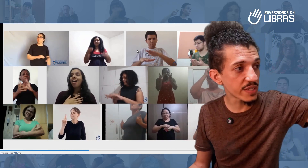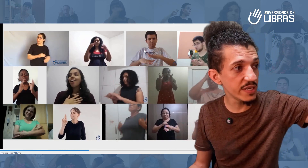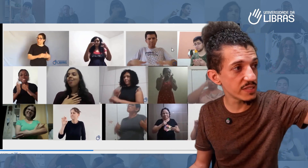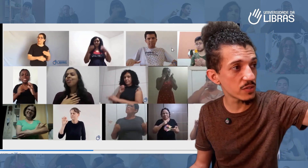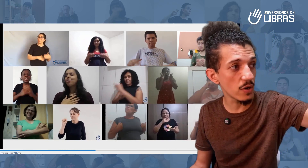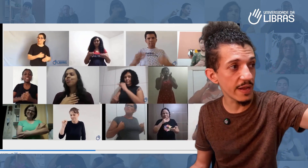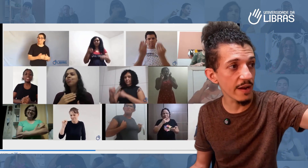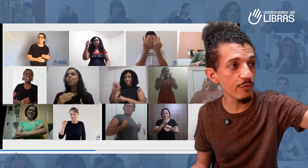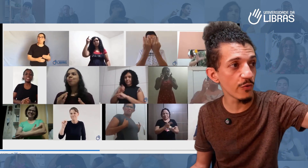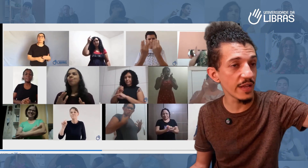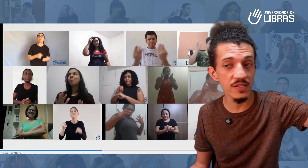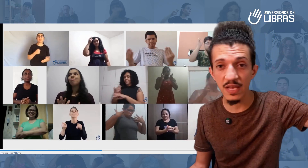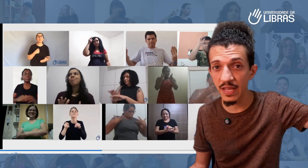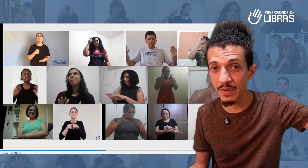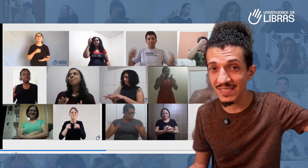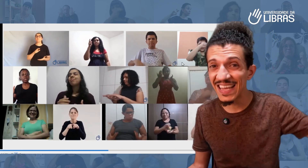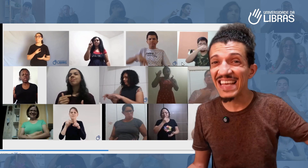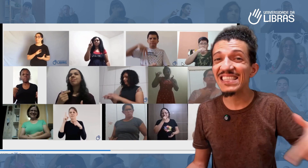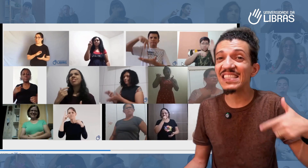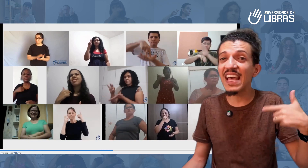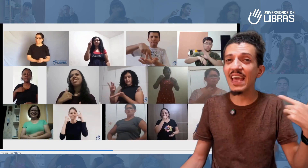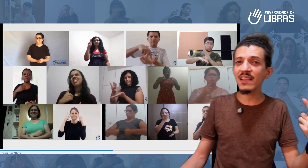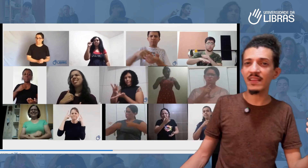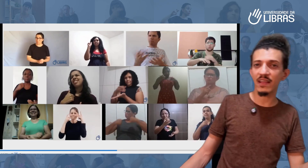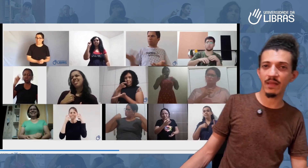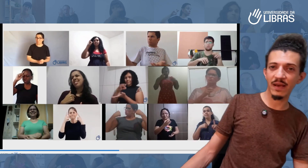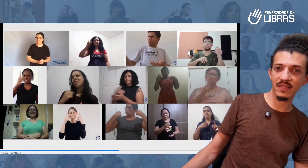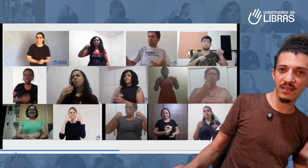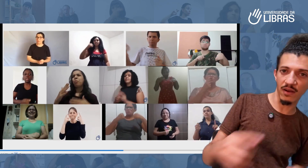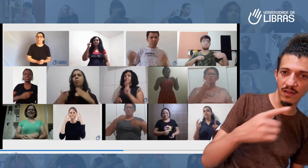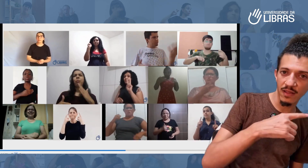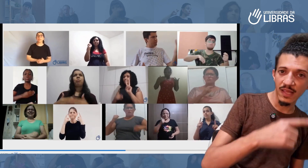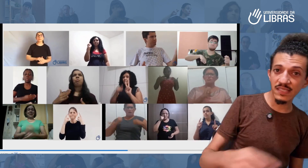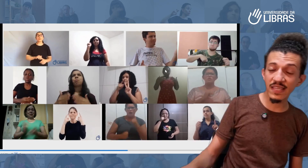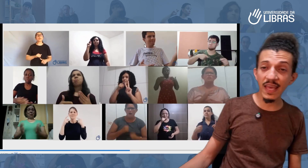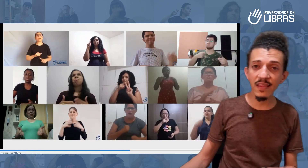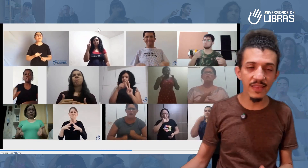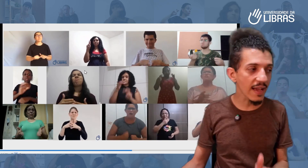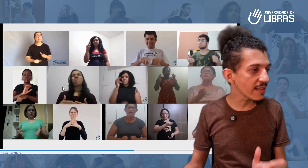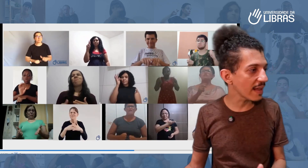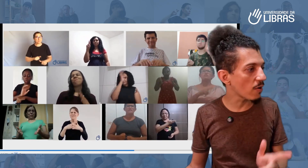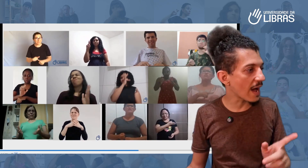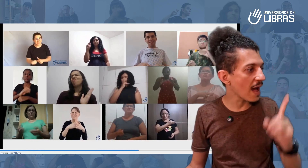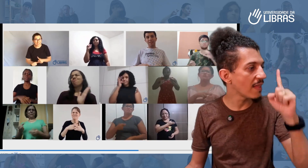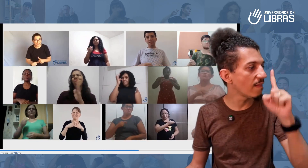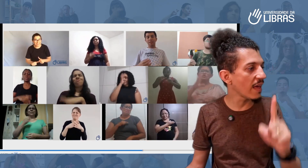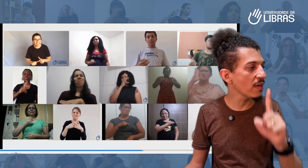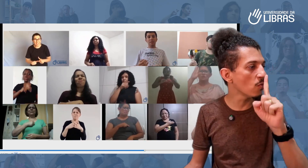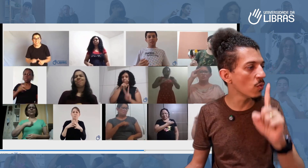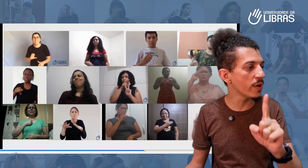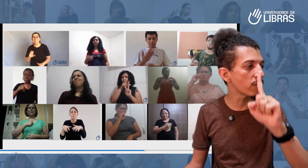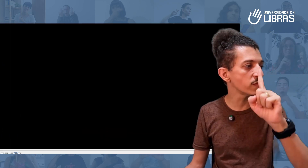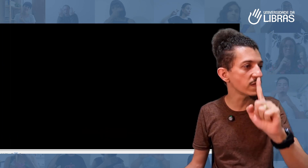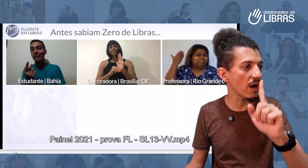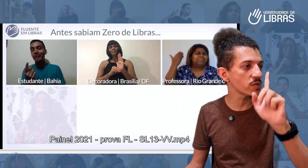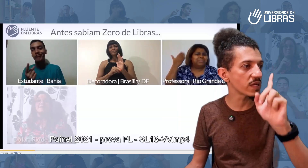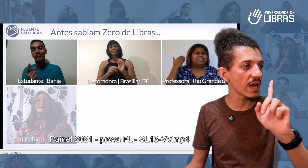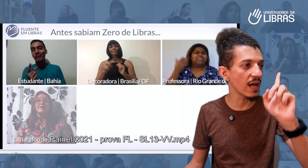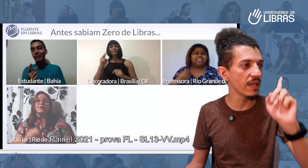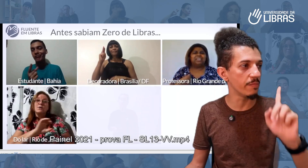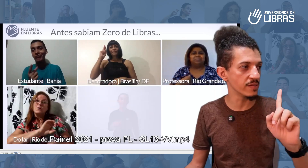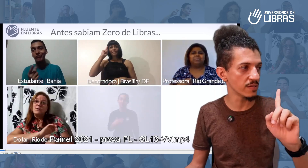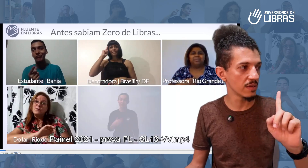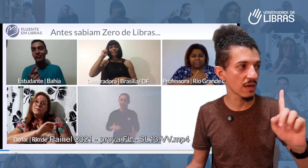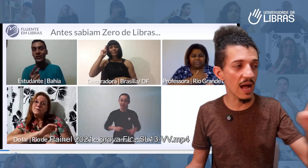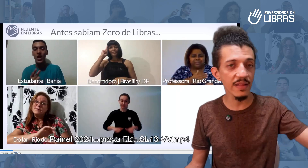pessoas aqui se tornaram fluentes em Libras sem ter... Tem mais aqui, ó. Sem ter que decorar nem um único sinal sequer